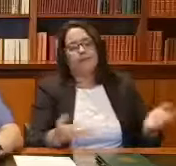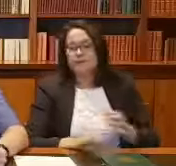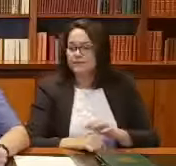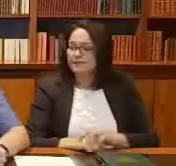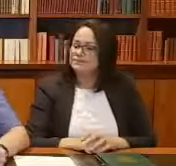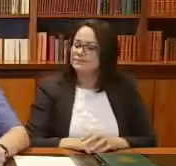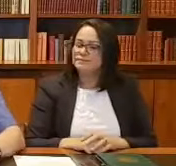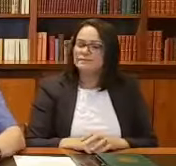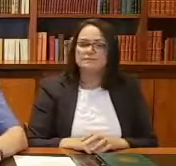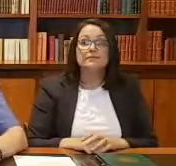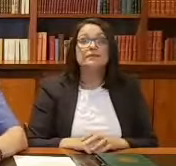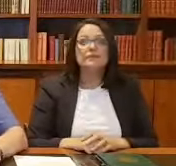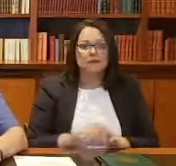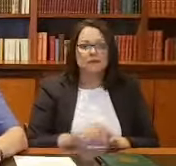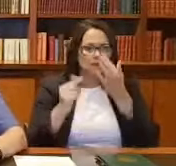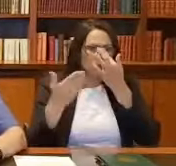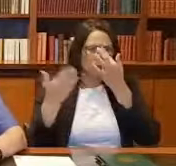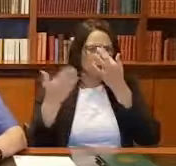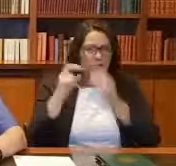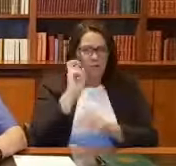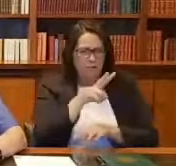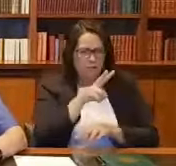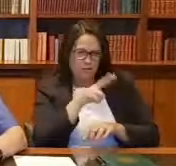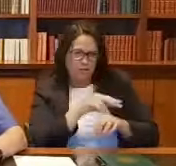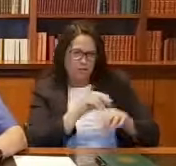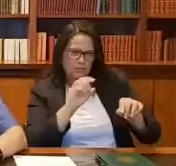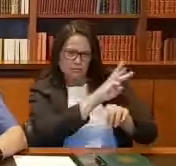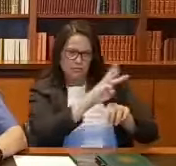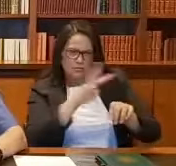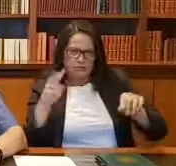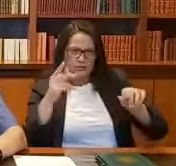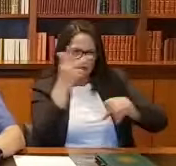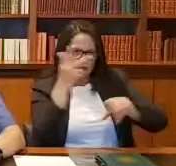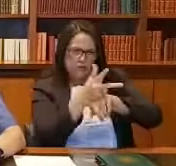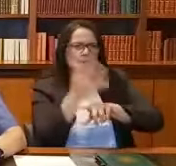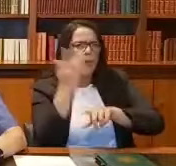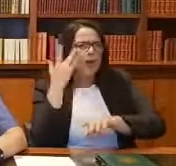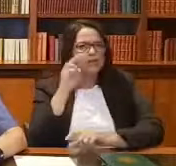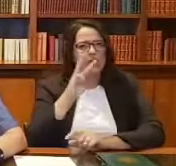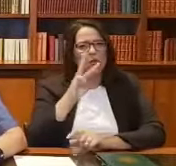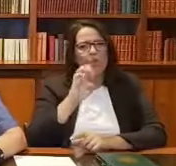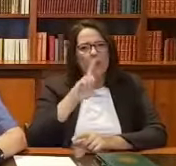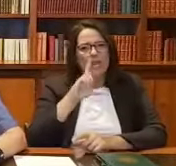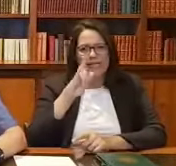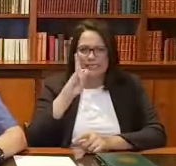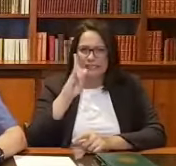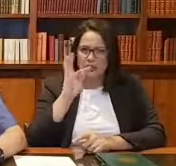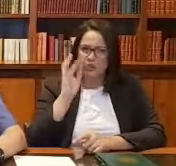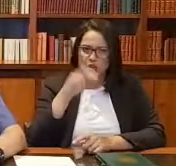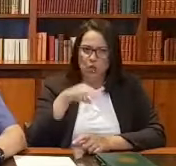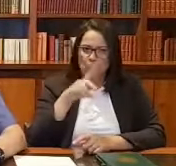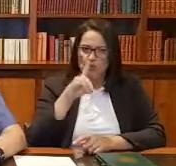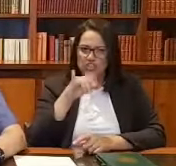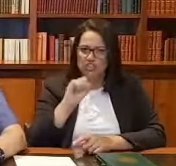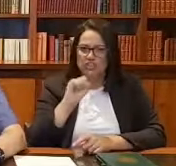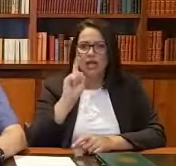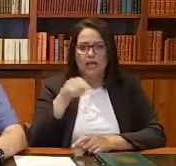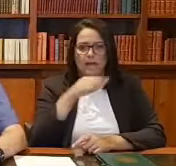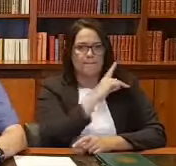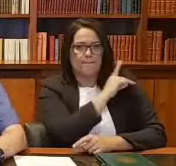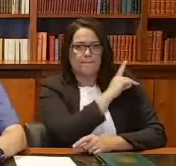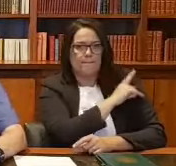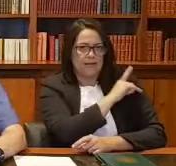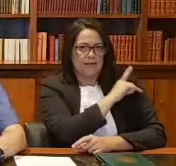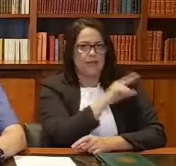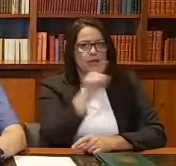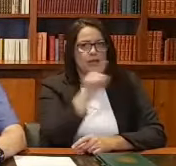Olha só, eu vi um vídeo agora há pouco, eu acho que é do governador Wellington Dias, do Piauí, onde ele faz